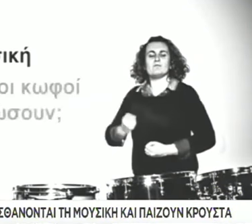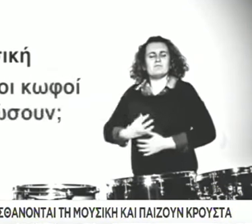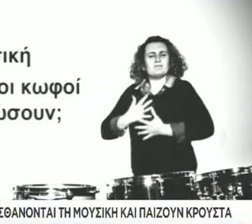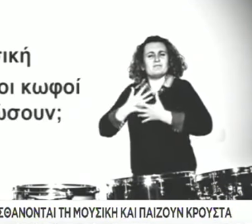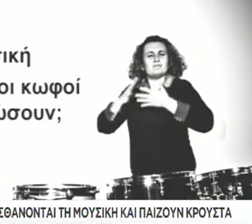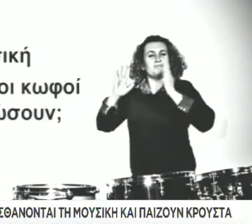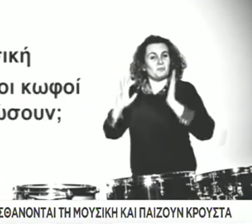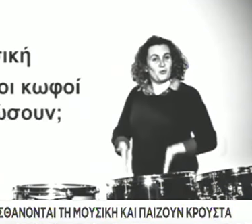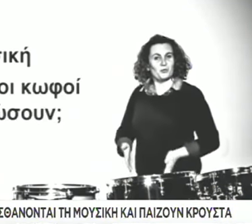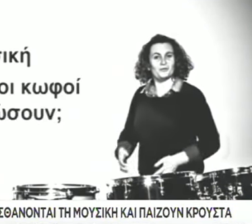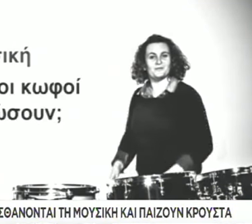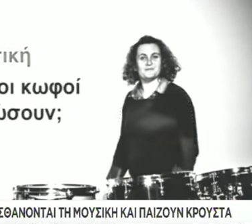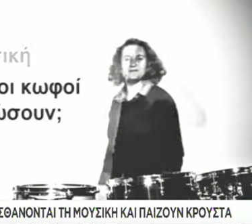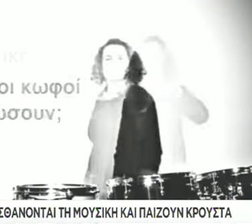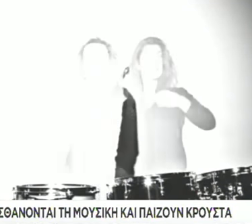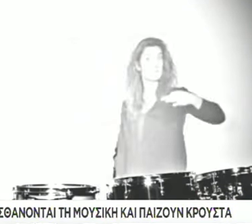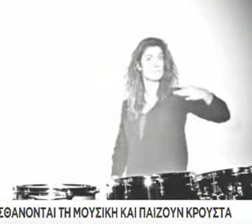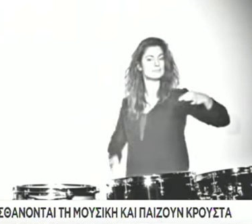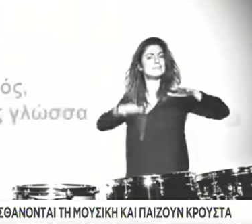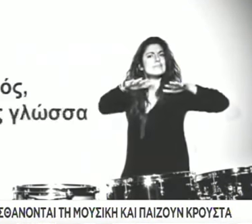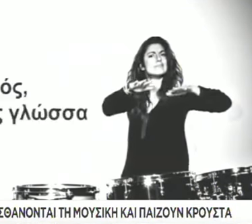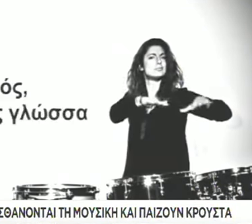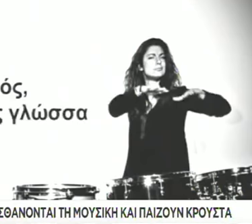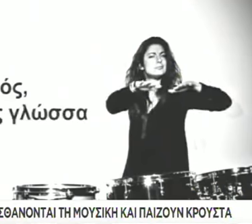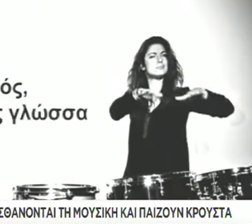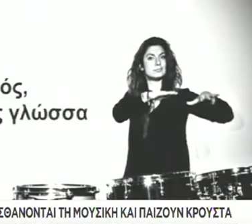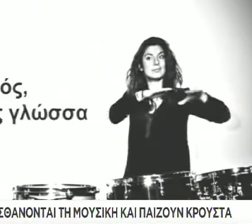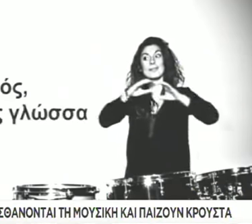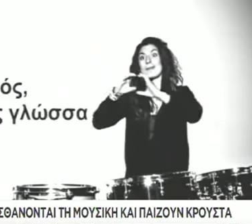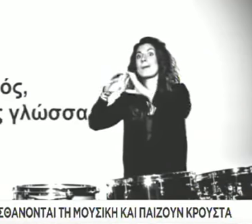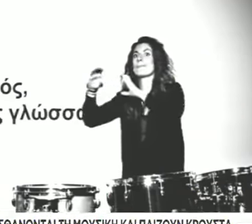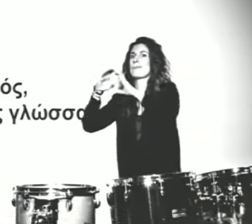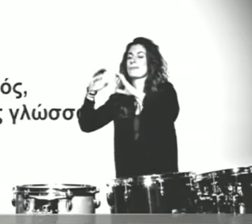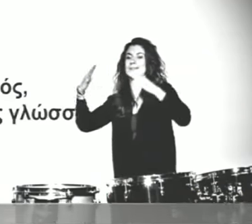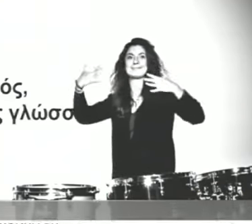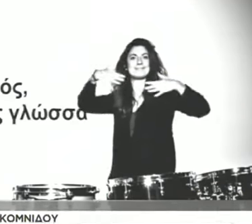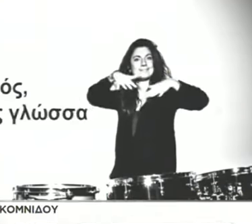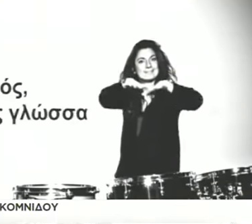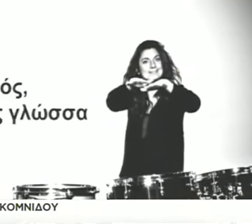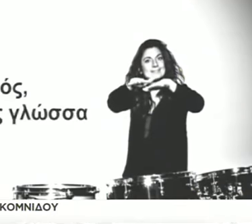θα φιλοξενηθούν στο Μέγαρο Μουσικής Θεσσαλονίκης. Η συμμετοχή των ατόμων με απώλεια κοής είναι δωρεάν.